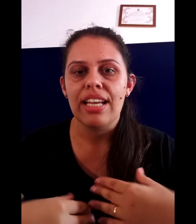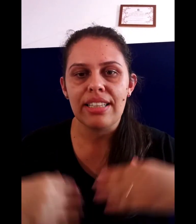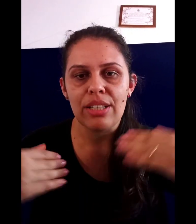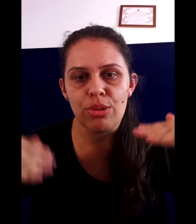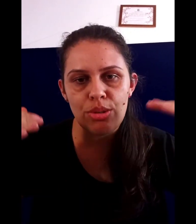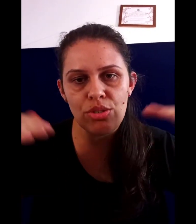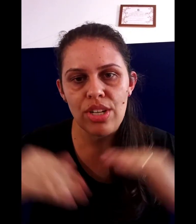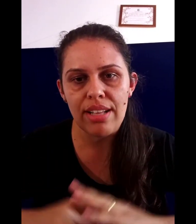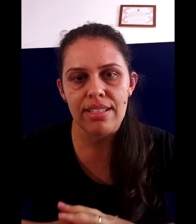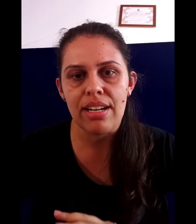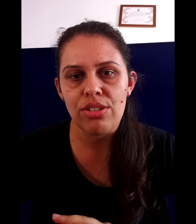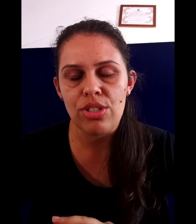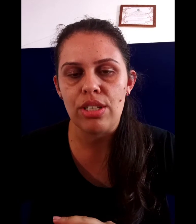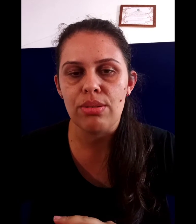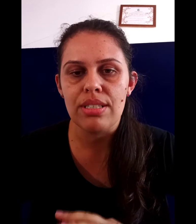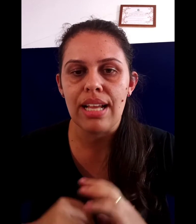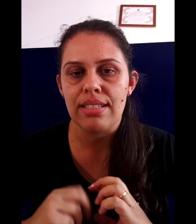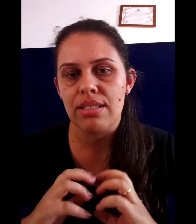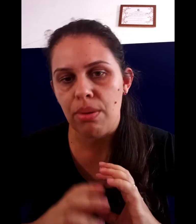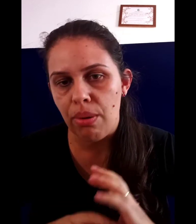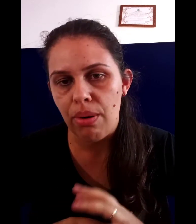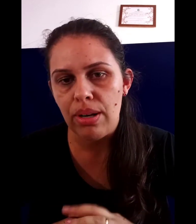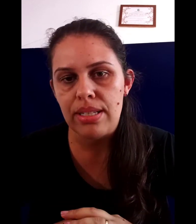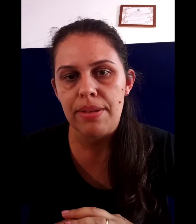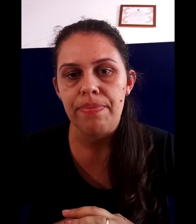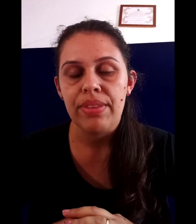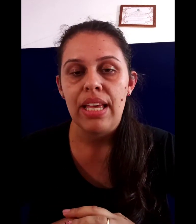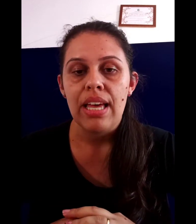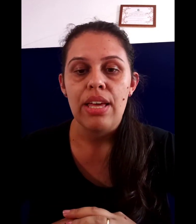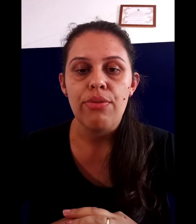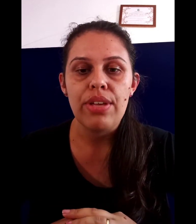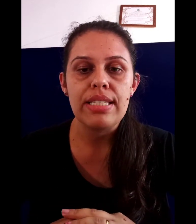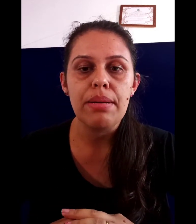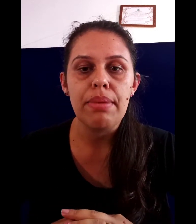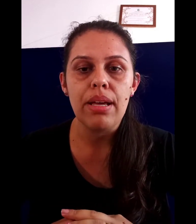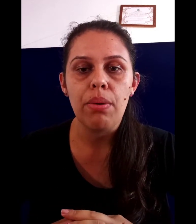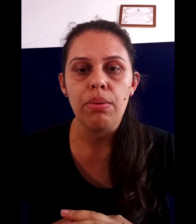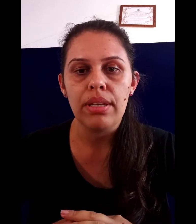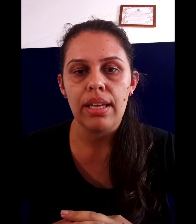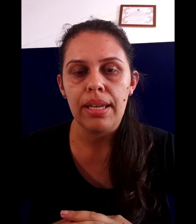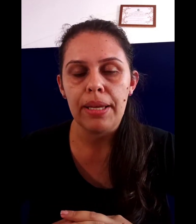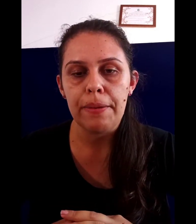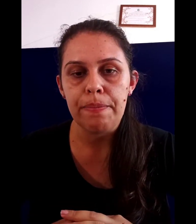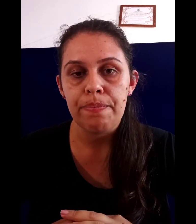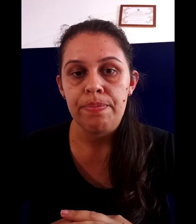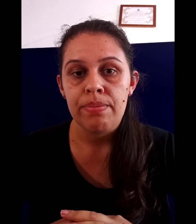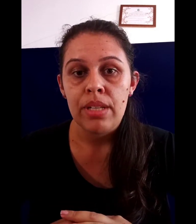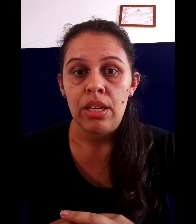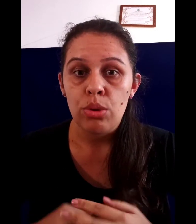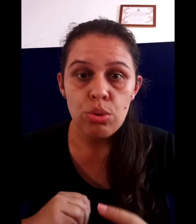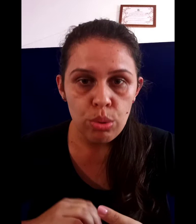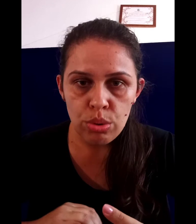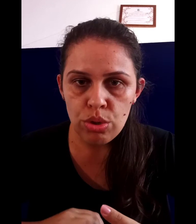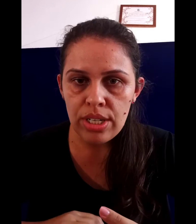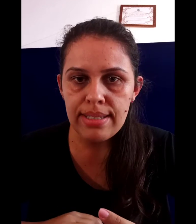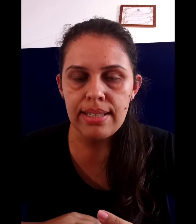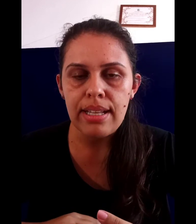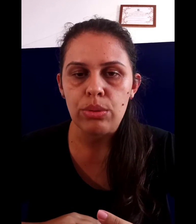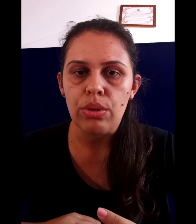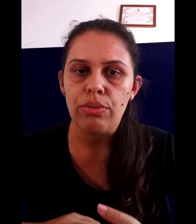ter todos os direitos garantidos nas escolas. E fez também com que nos cursos de licenciatura